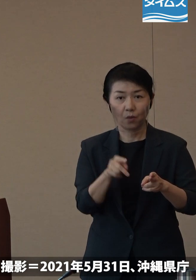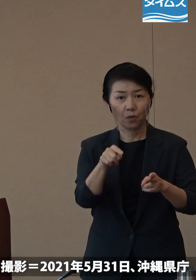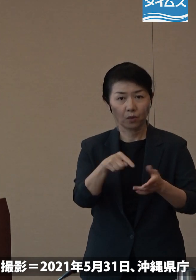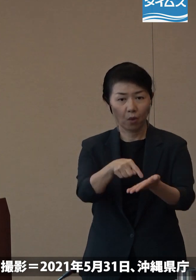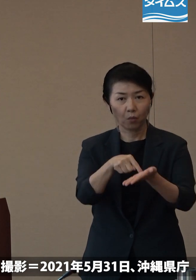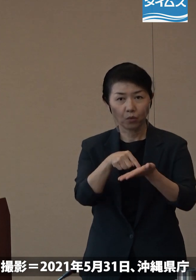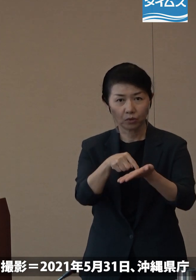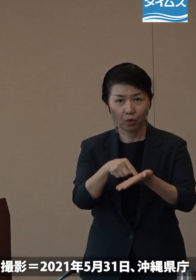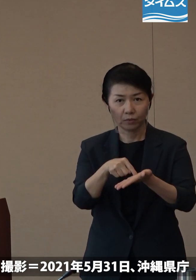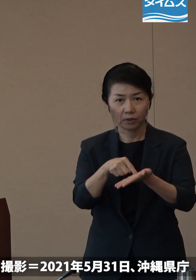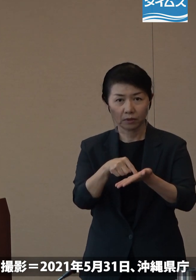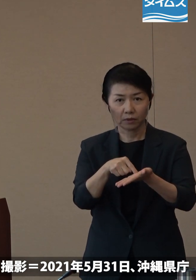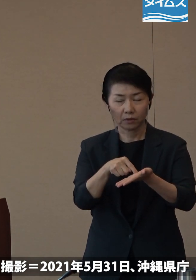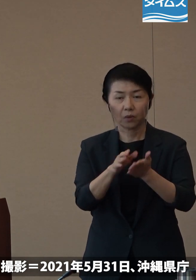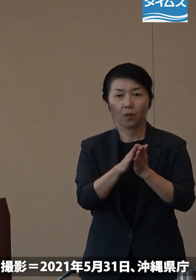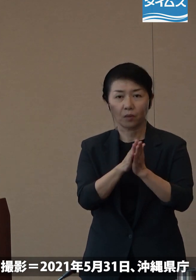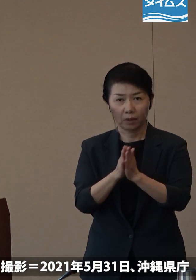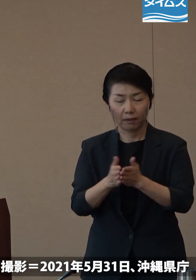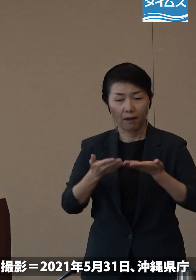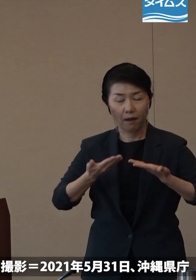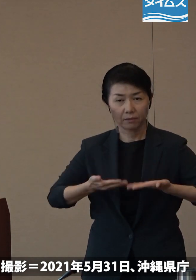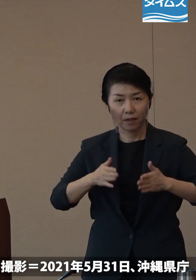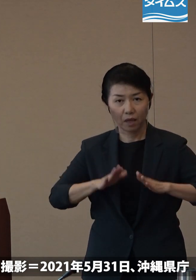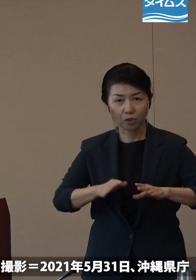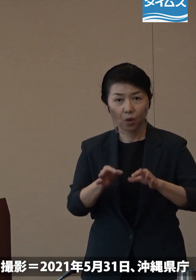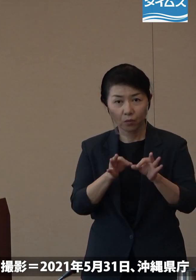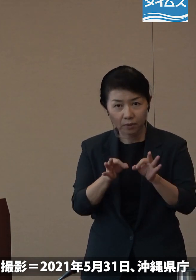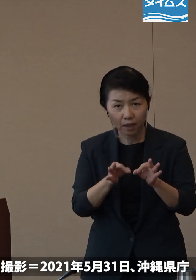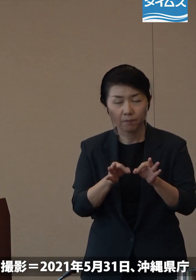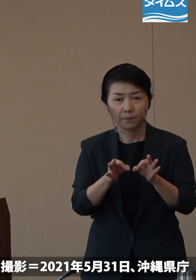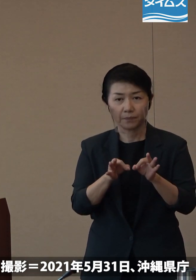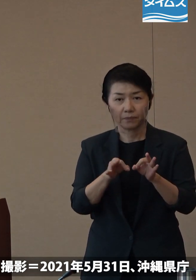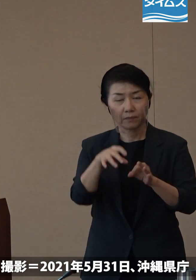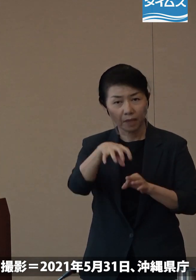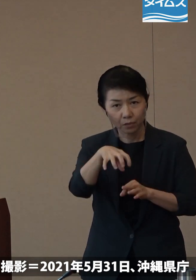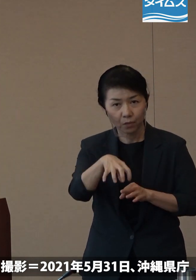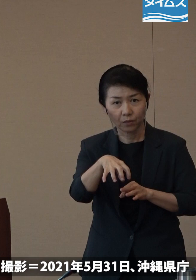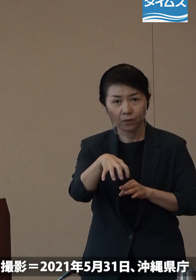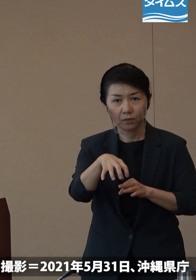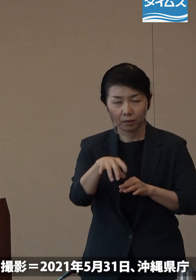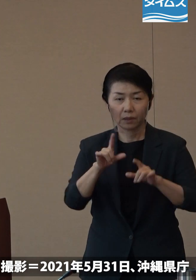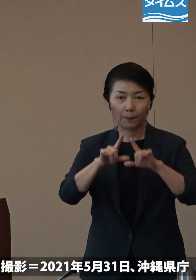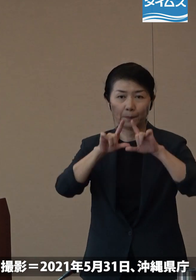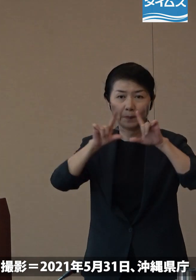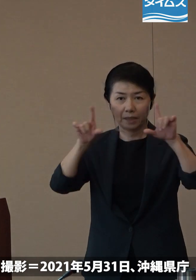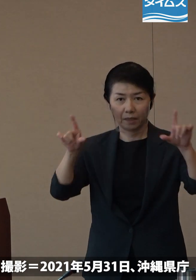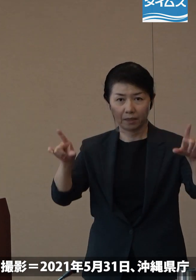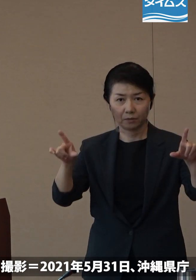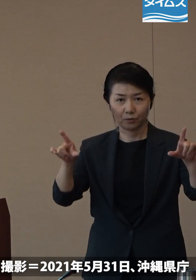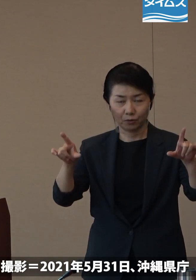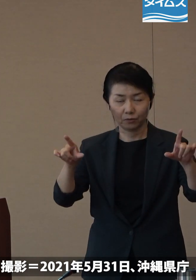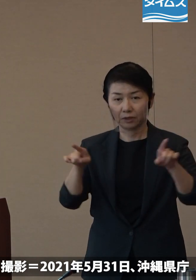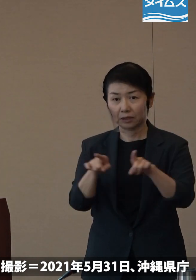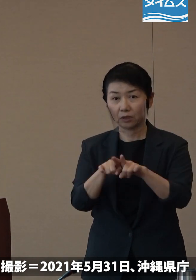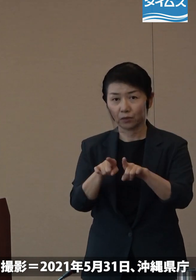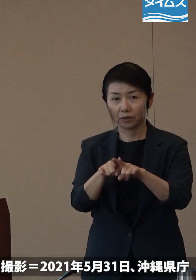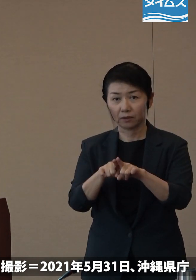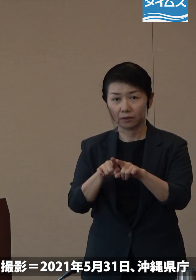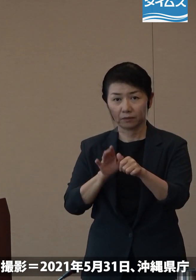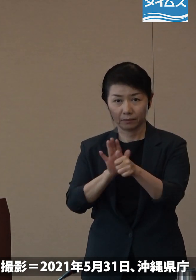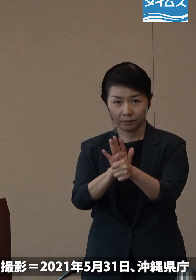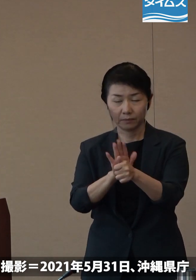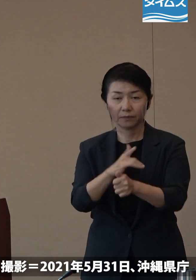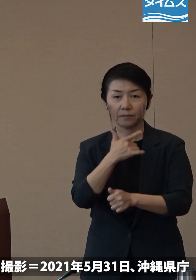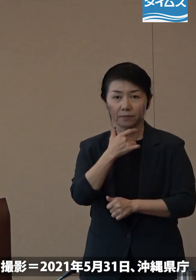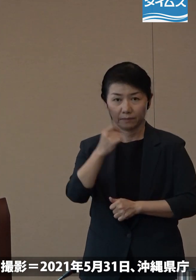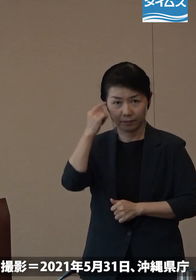申し込んでいただいてですね、安全安心のお店ですよ、場所ですよということを一緒に PR できればなと思